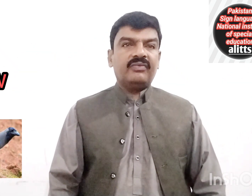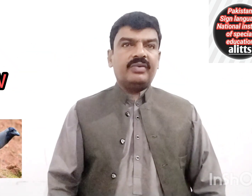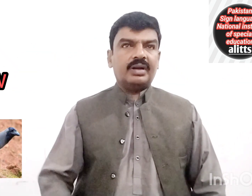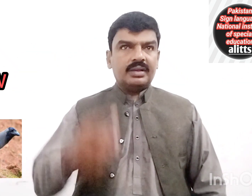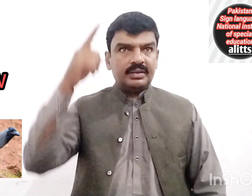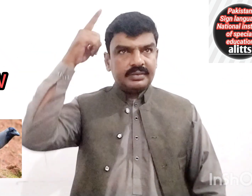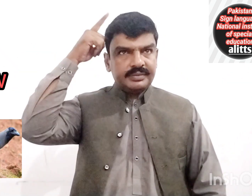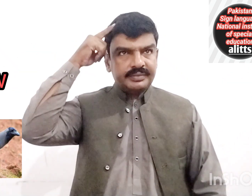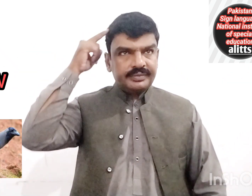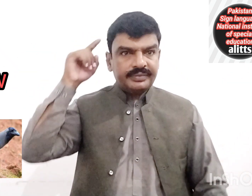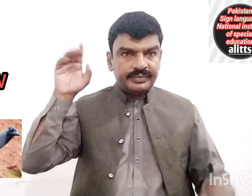कौवा,